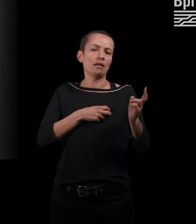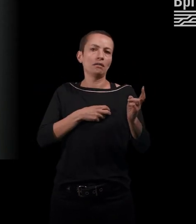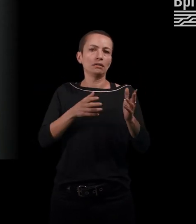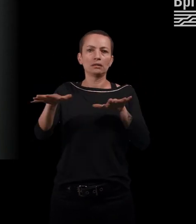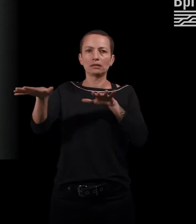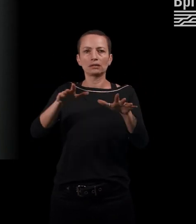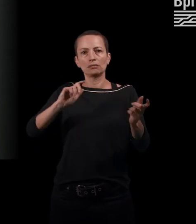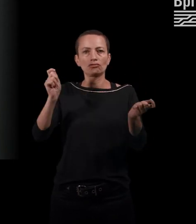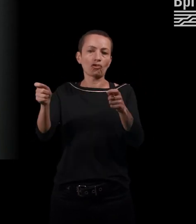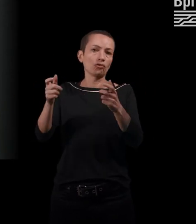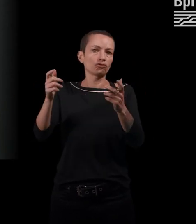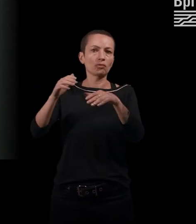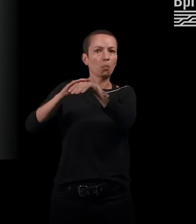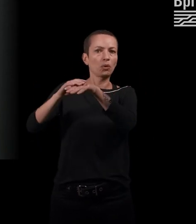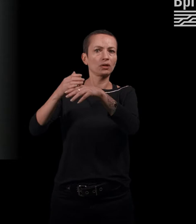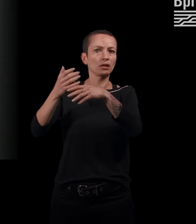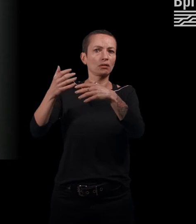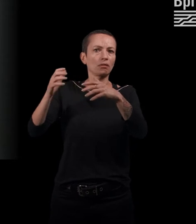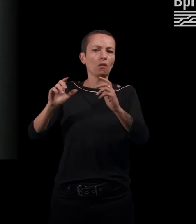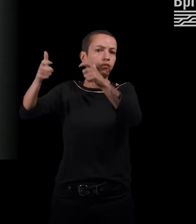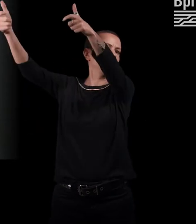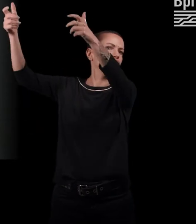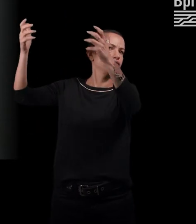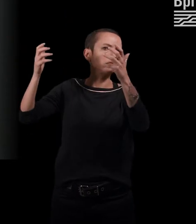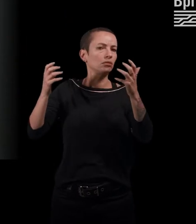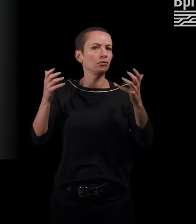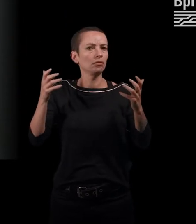pouvoir transformer le système et se débarrasser d'une classe politique